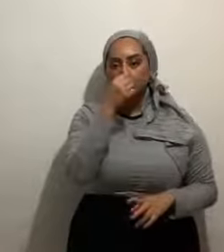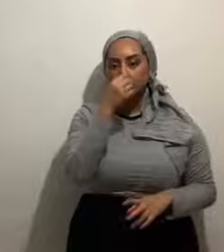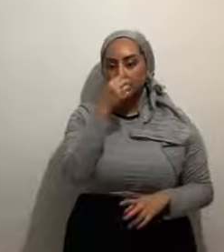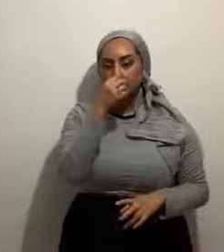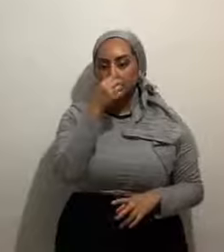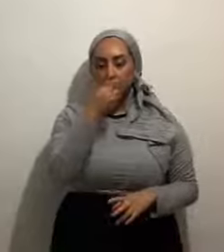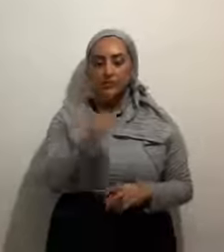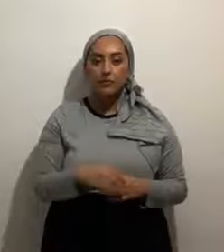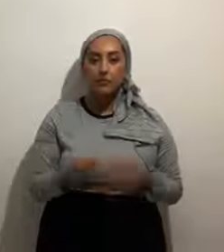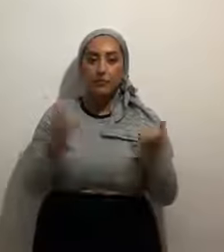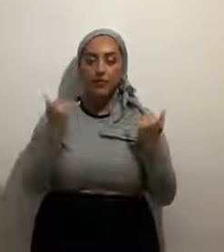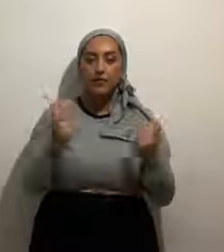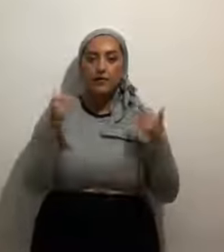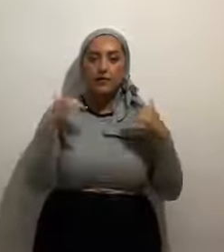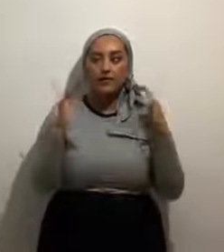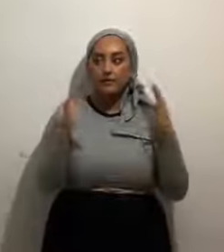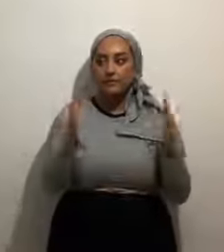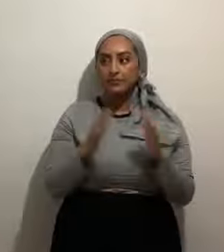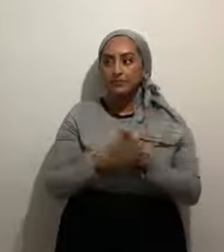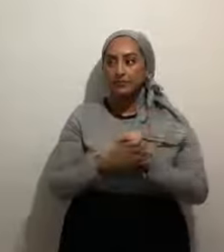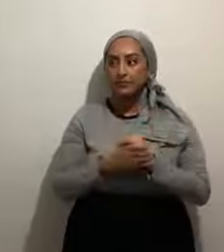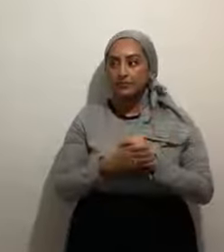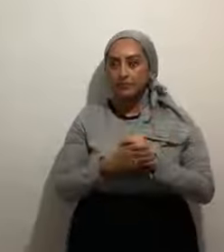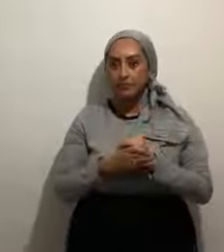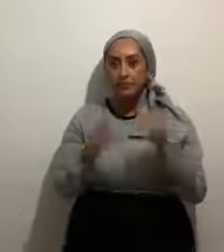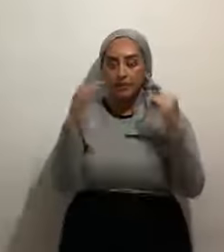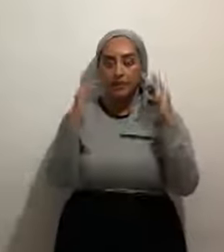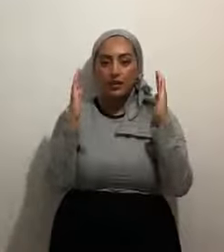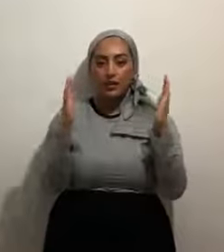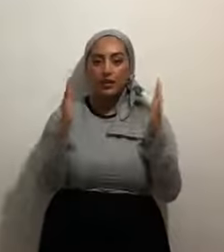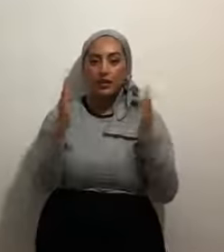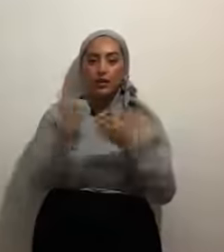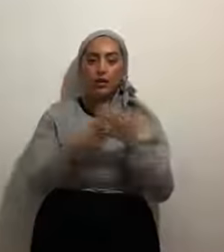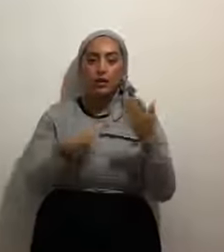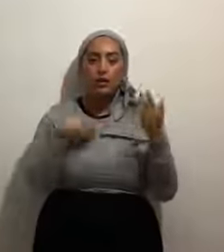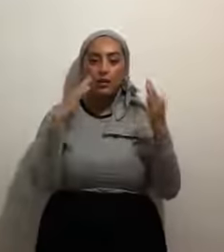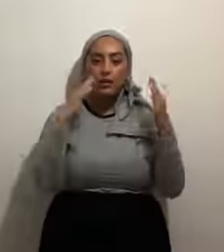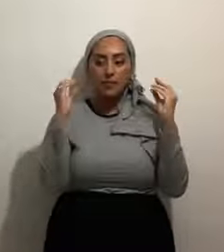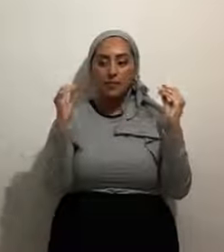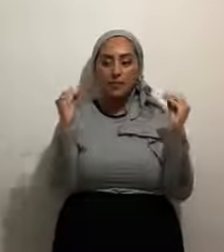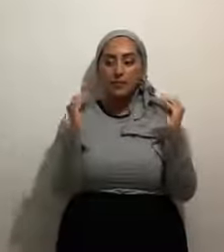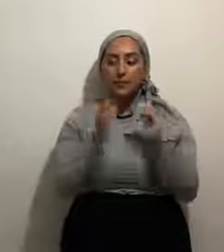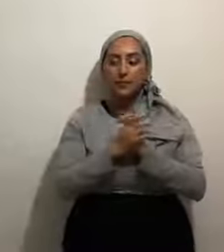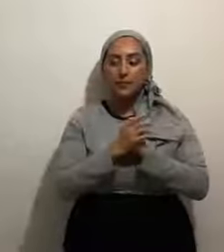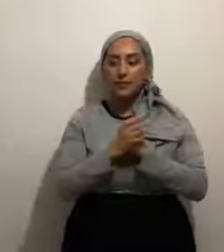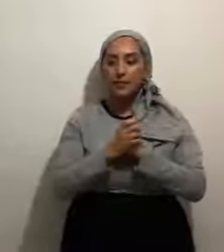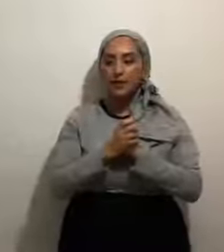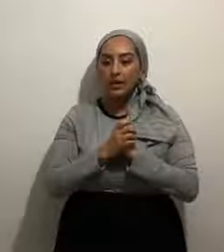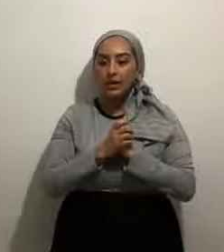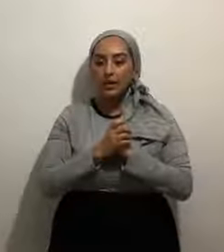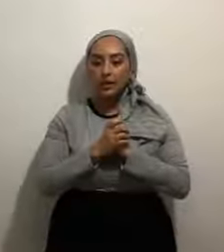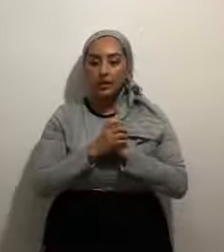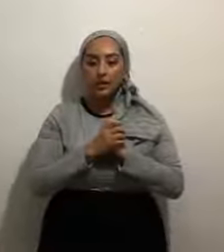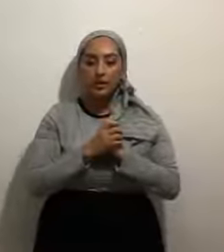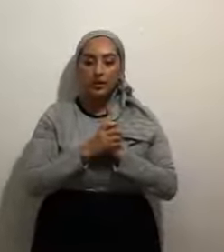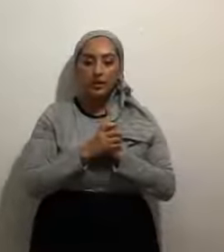Ahora, atención, lo que voy a ministrar. Miren, las